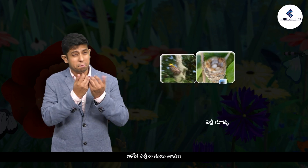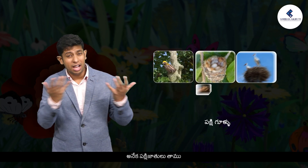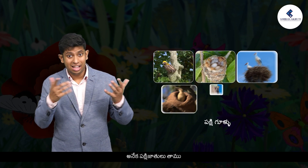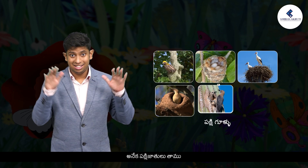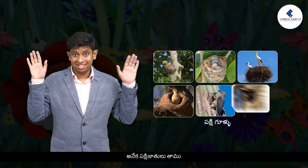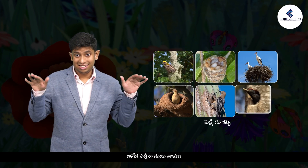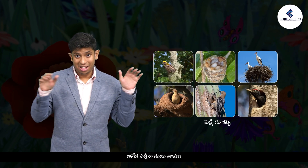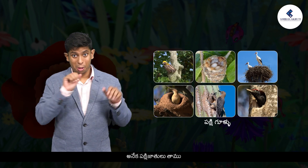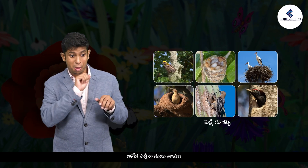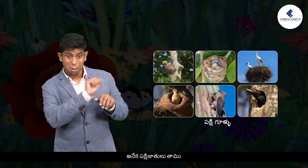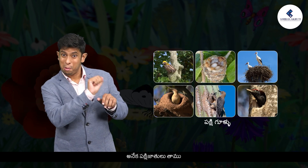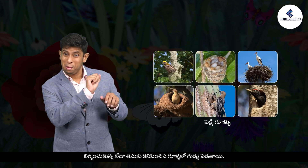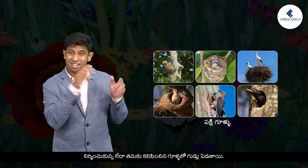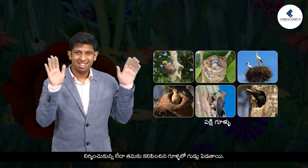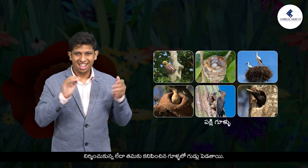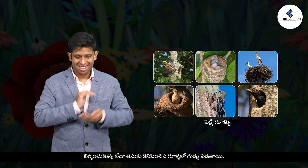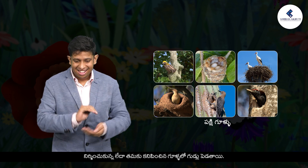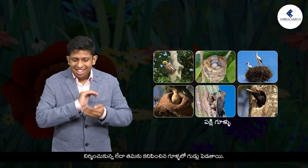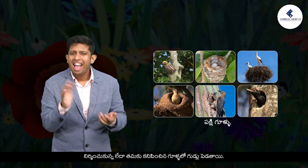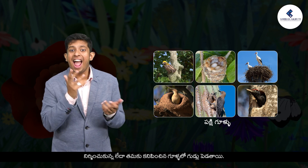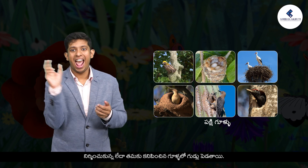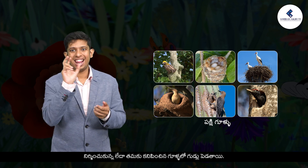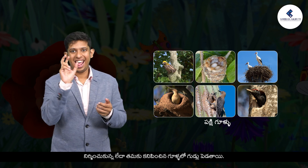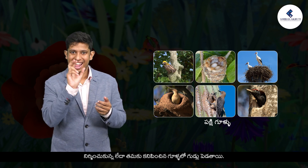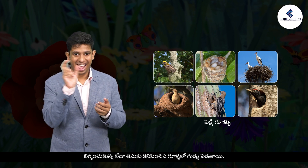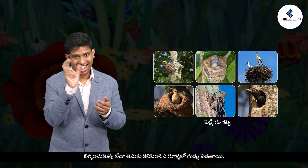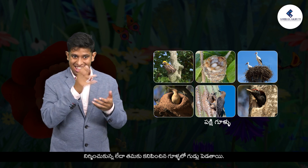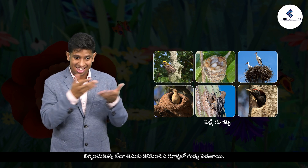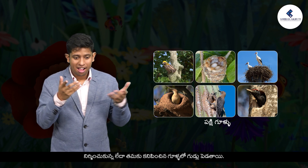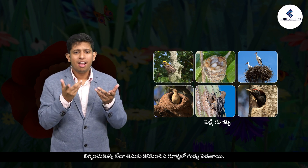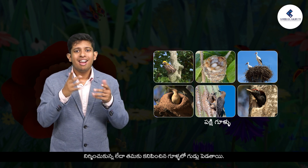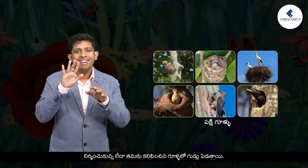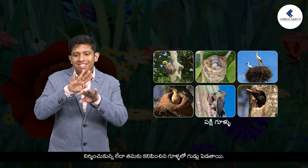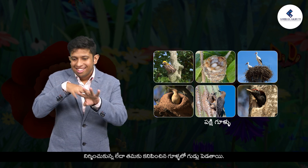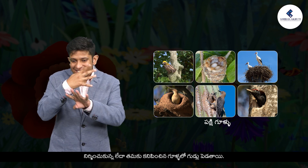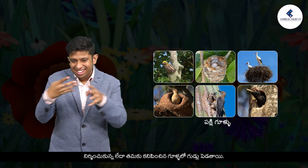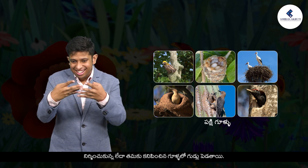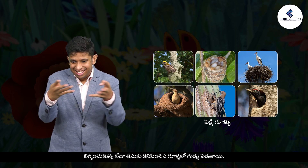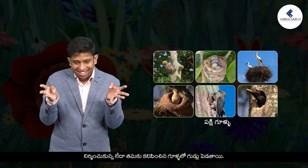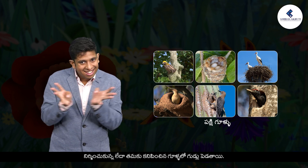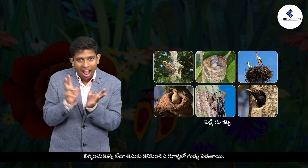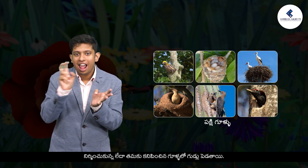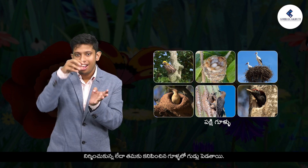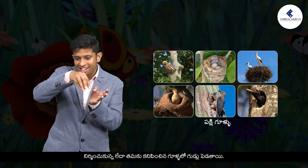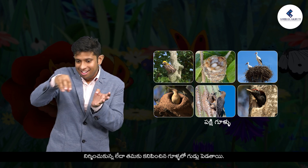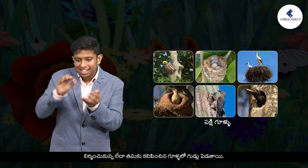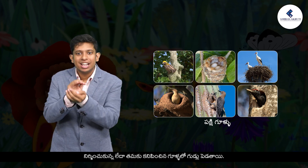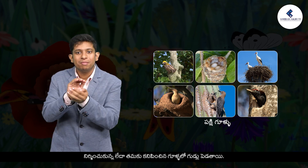అనేక పక్షి జాతులు తాము నిర్మించుకున్న లేదా తమకు కనిపించిన గూళ్ళల్లో గుడ్లు పెడతాయి.